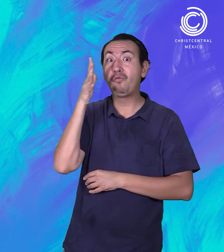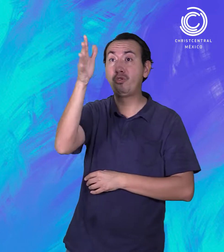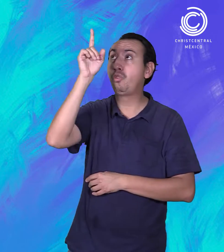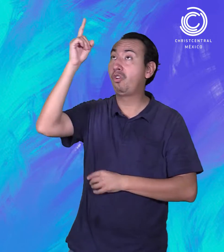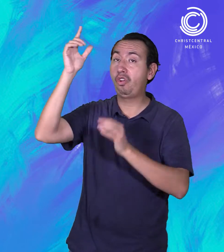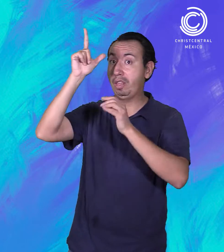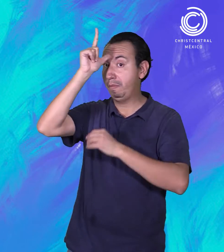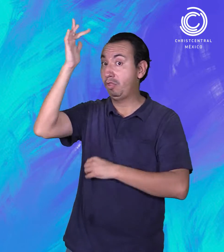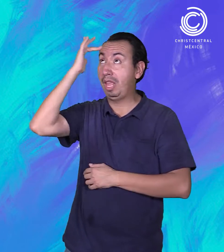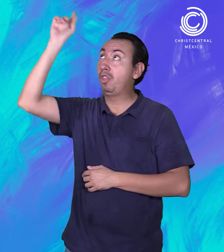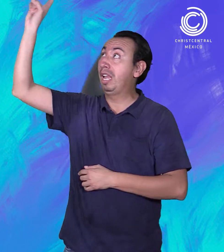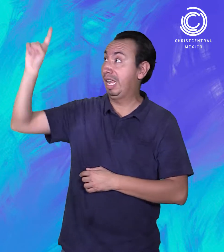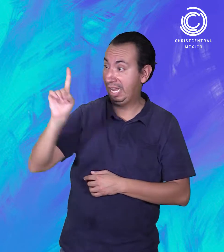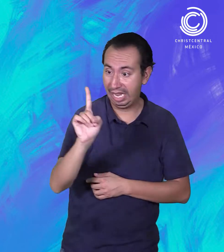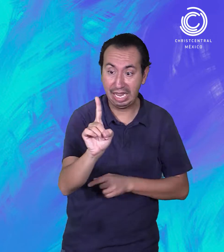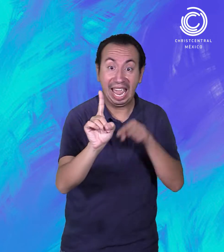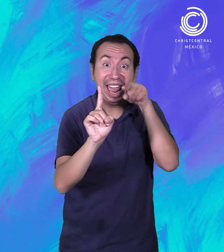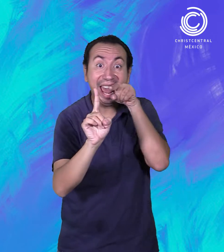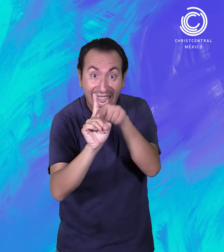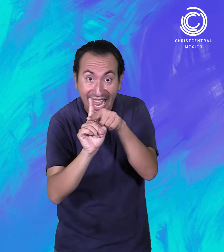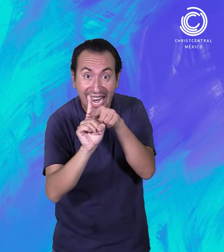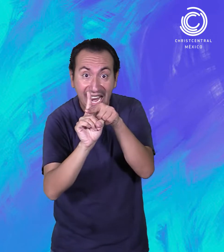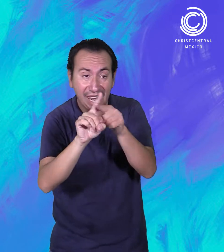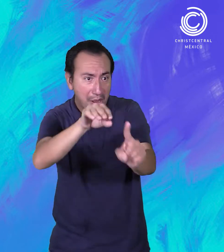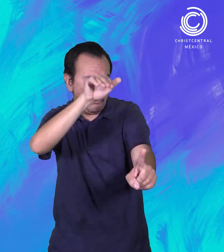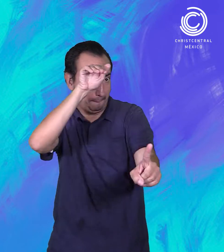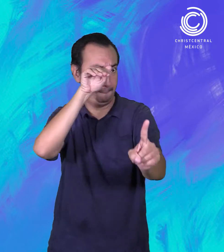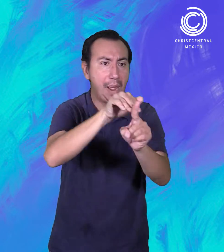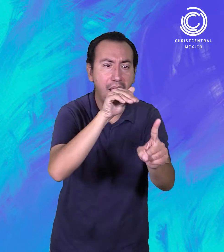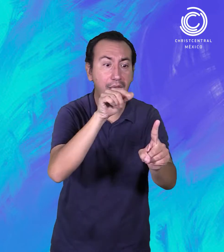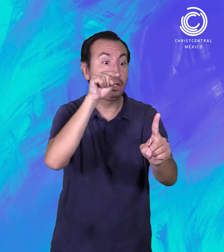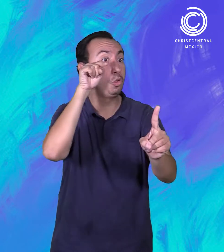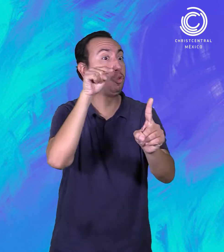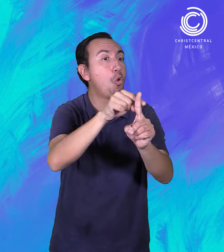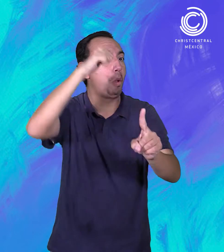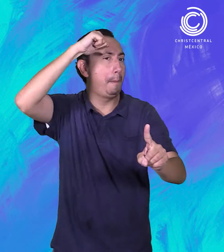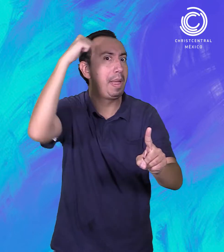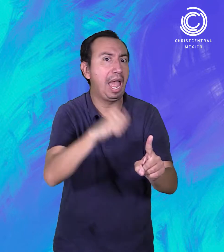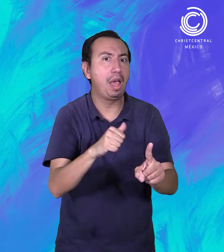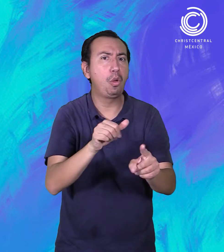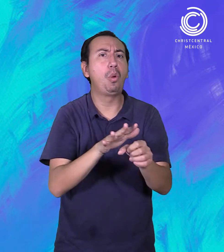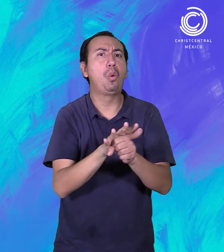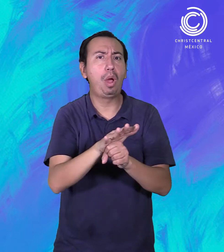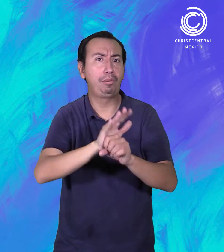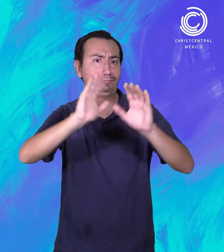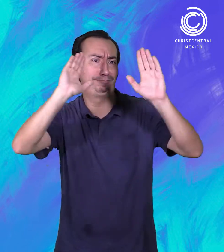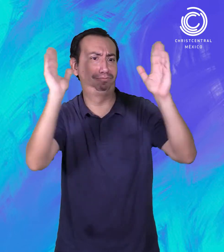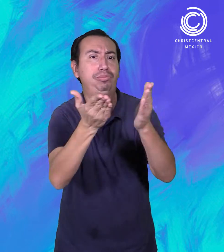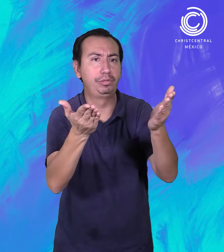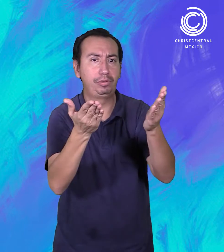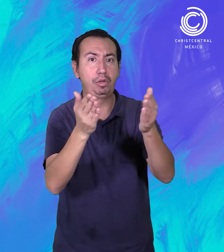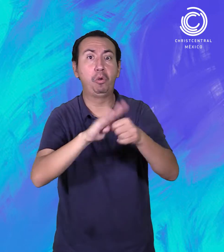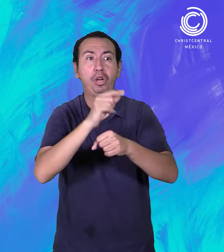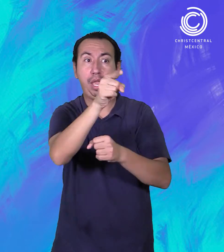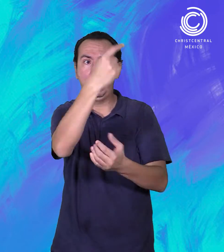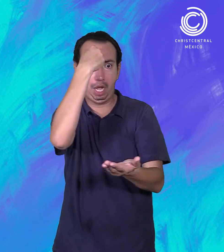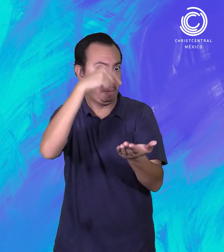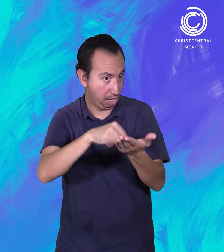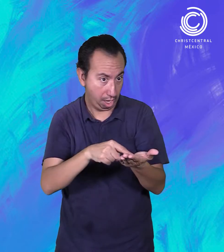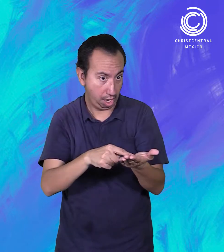al mundo de pecado, de justicia y de juicio. De pecado, por cuanto no creen en